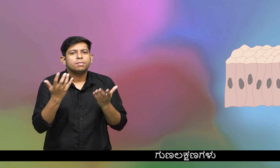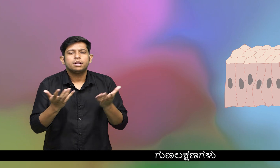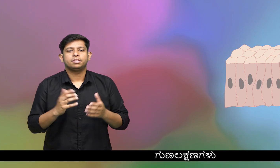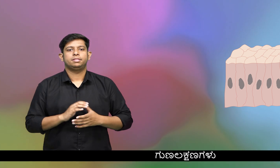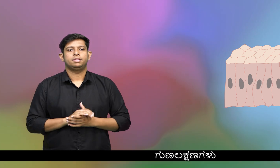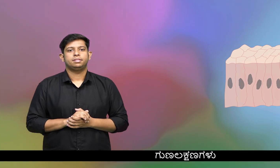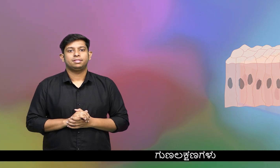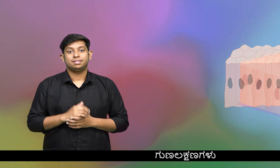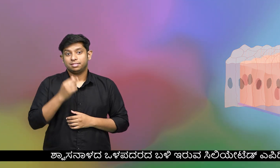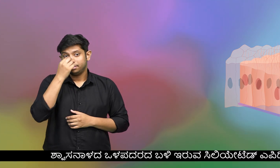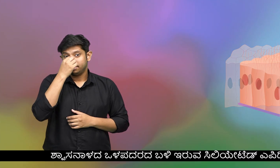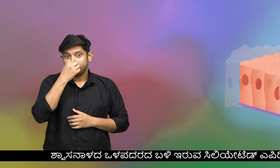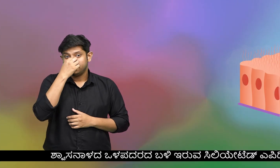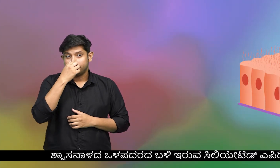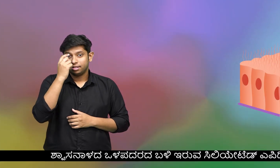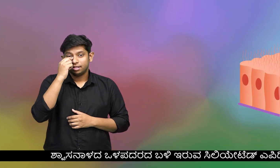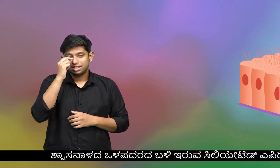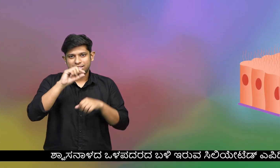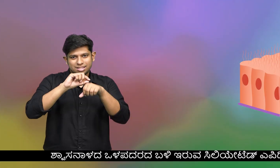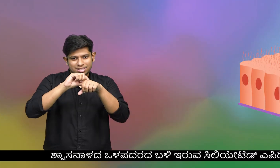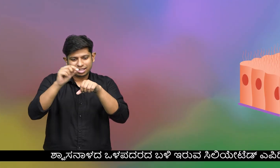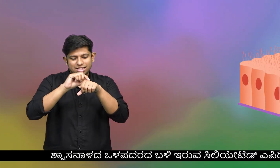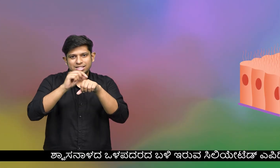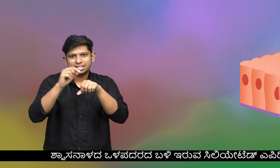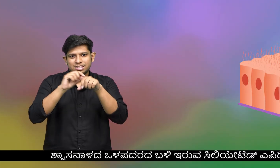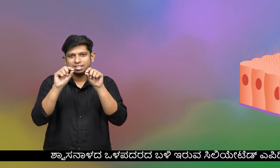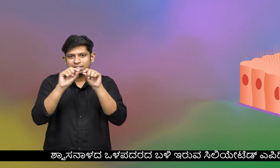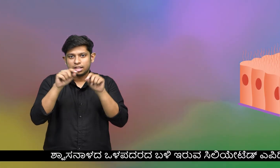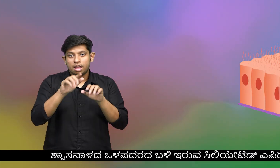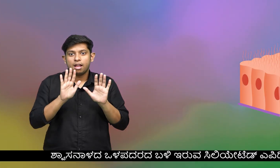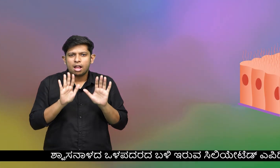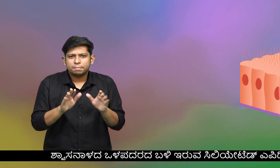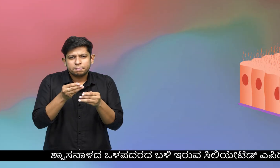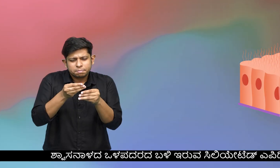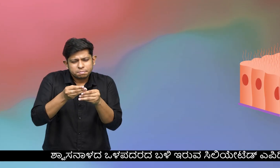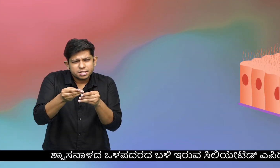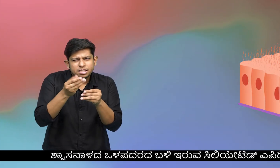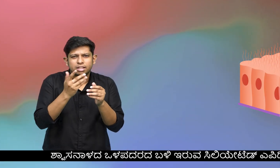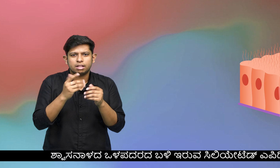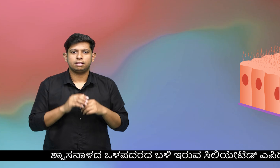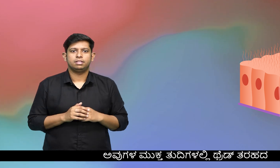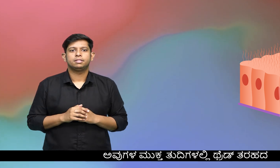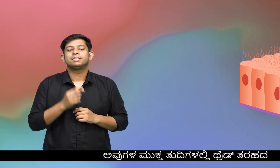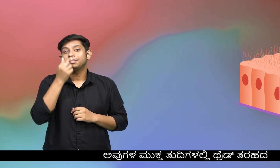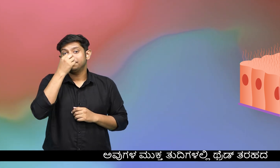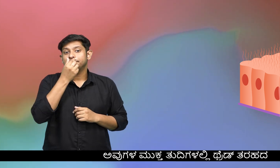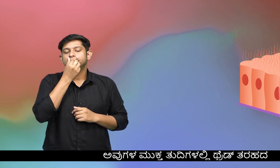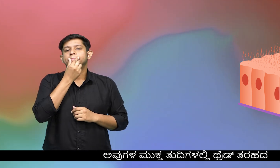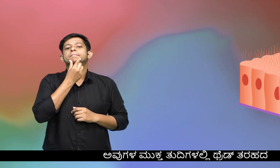ಗುಣಲಕ್ಷಣಗಳು: ಶ್ವಾಸನಾಳದ ಒಳಪದರ ಬಿಳಿ ಇರುವ ಸೆಲಿಯೇಟೆಡ್ ಎಪಿಥೀಲಿಯಂ ಅವುಗಳ ಮುಕ್ತ